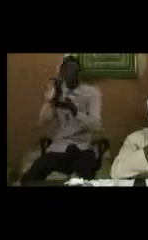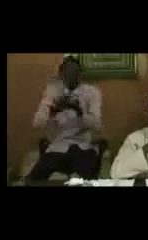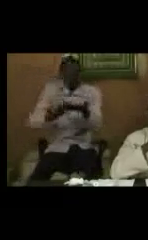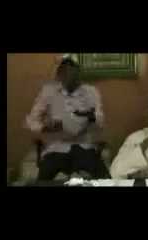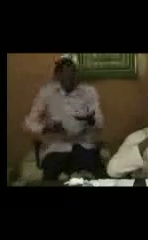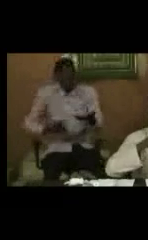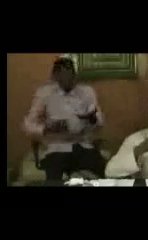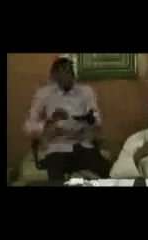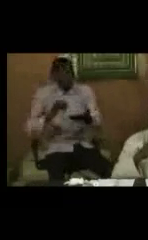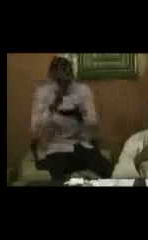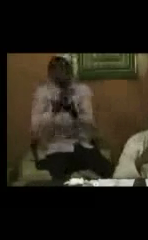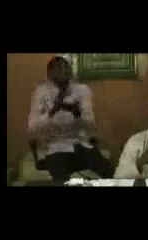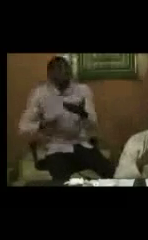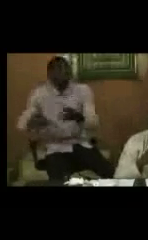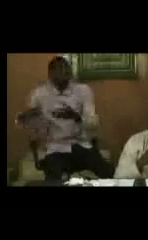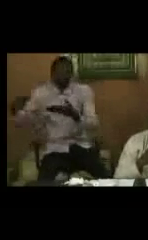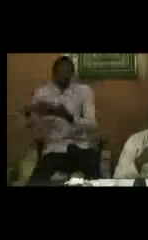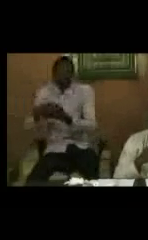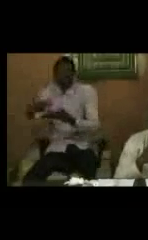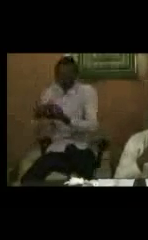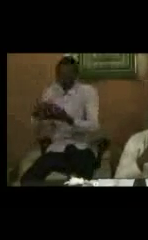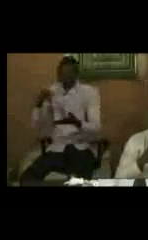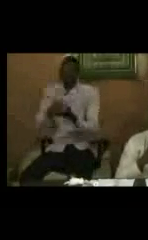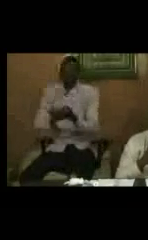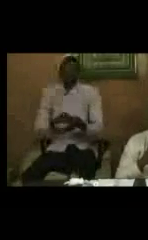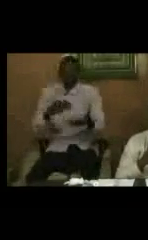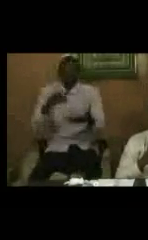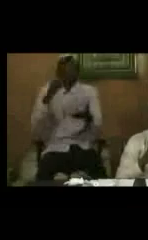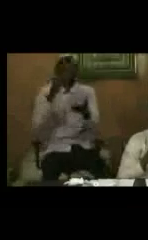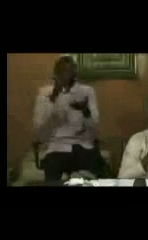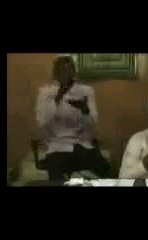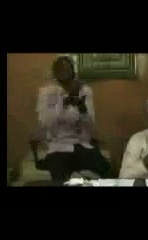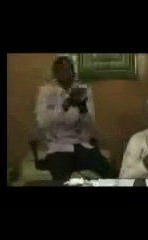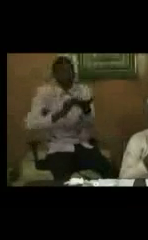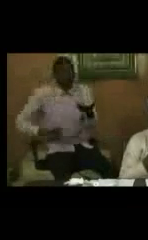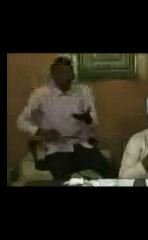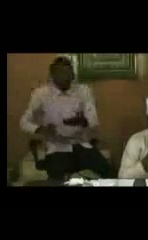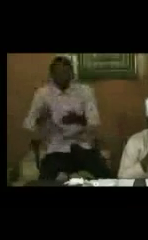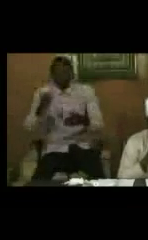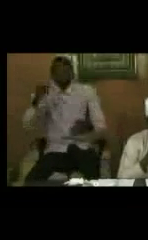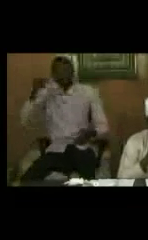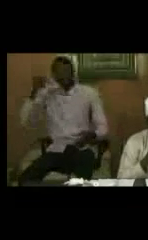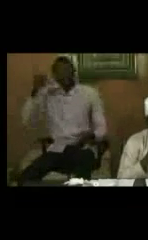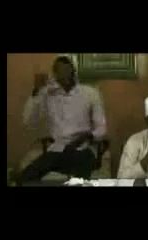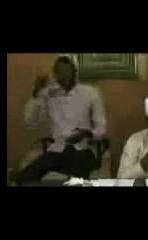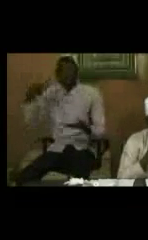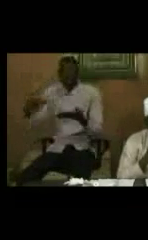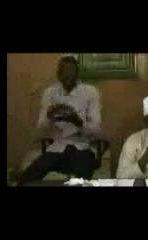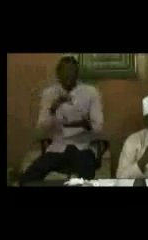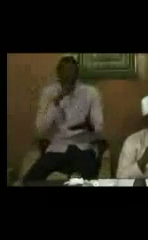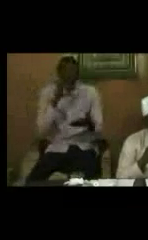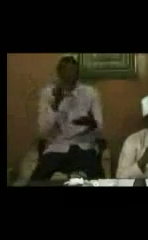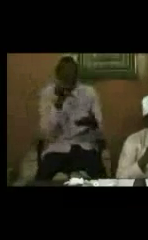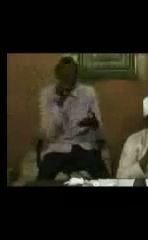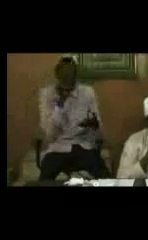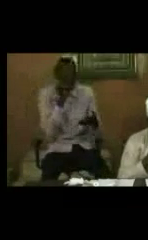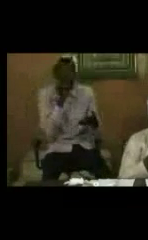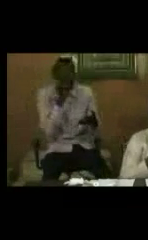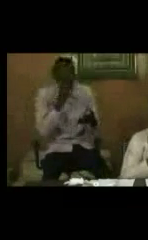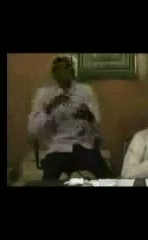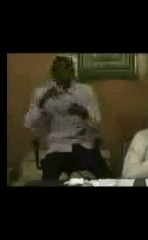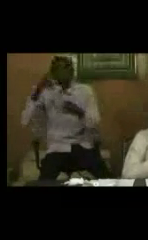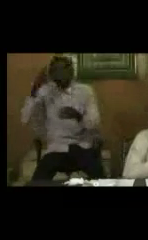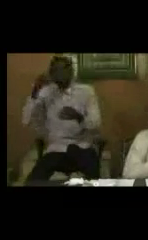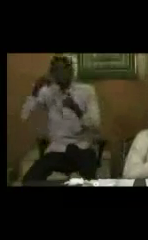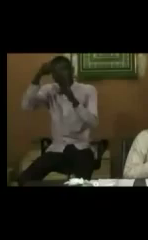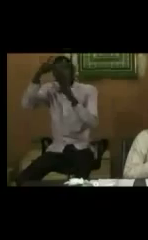iye ni pe lodo awon afa wa la fi ni o lo ke kan to ma pe oni ustaz ko ma yato laarin awon